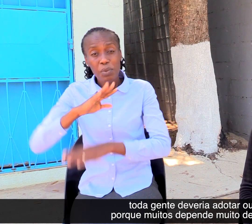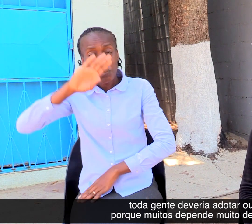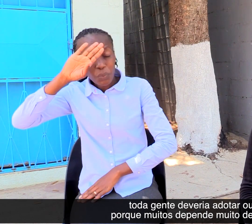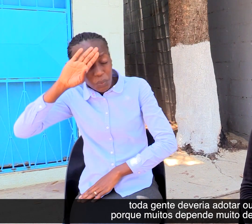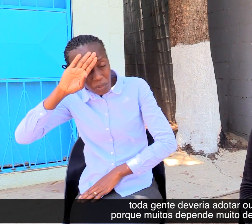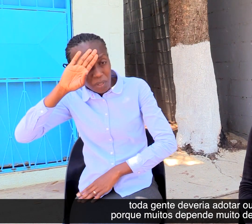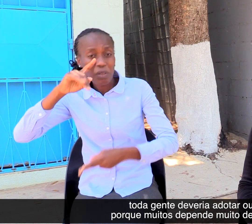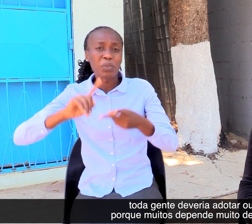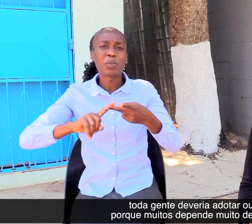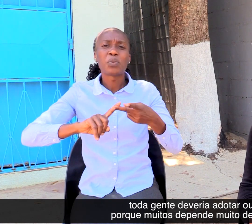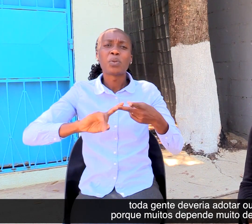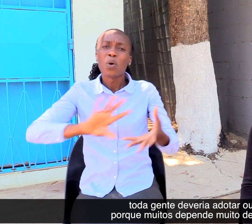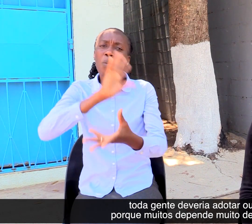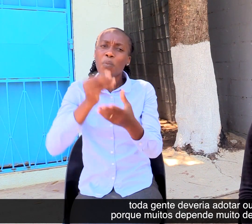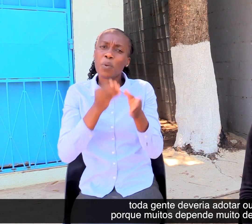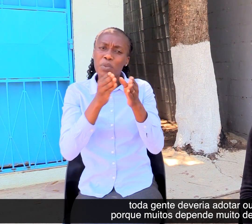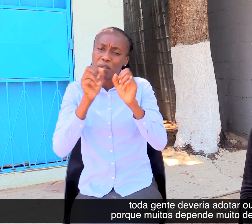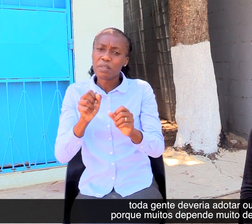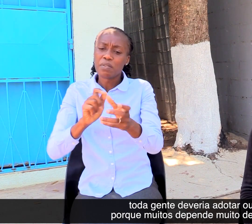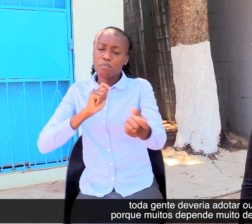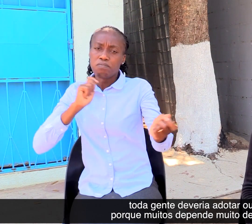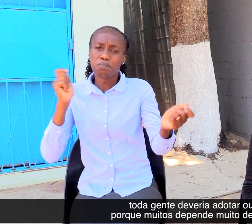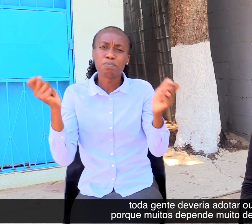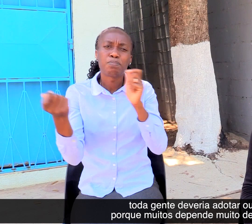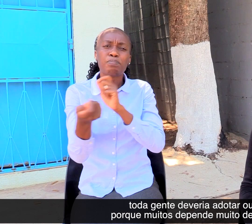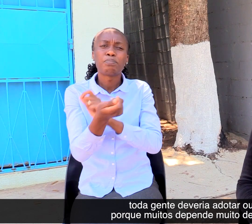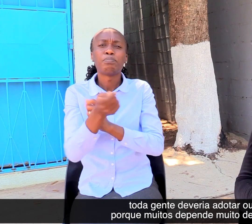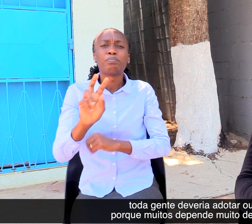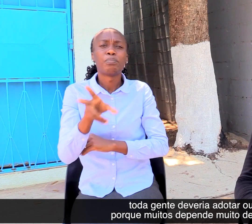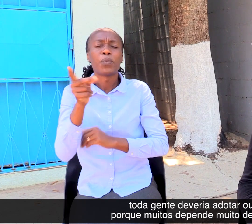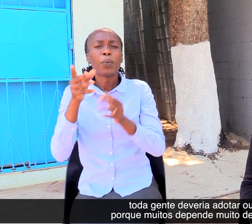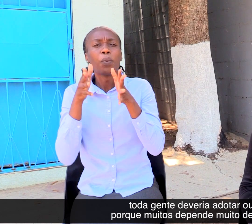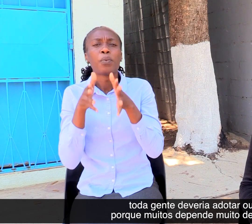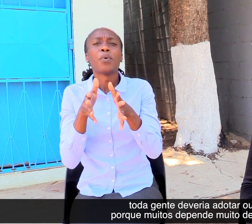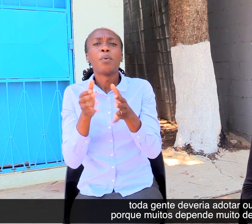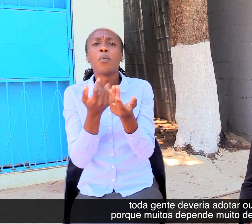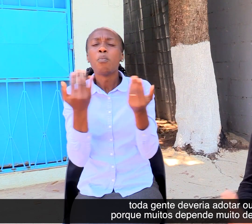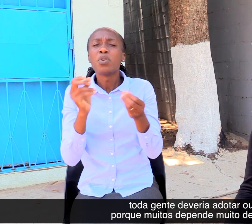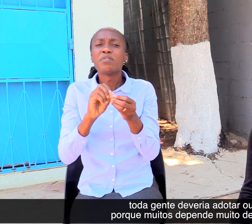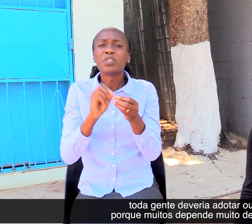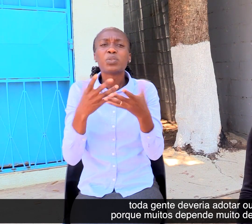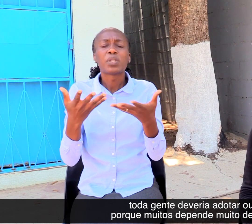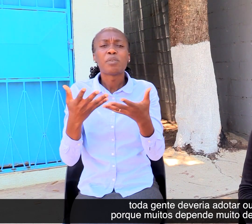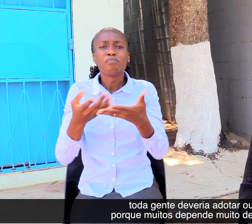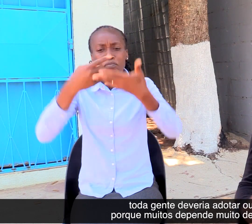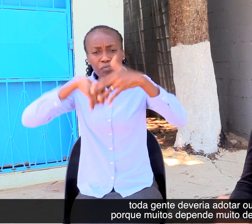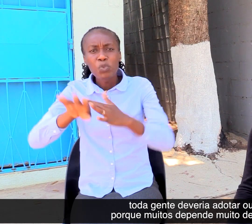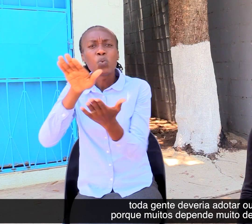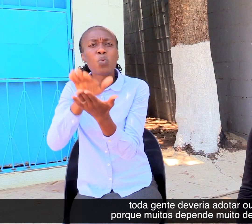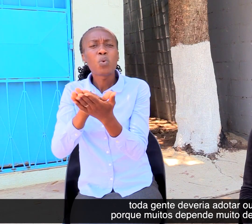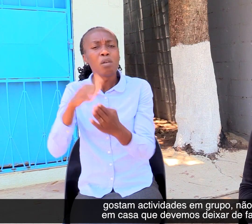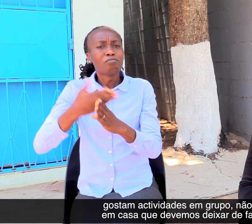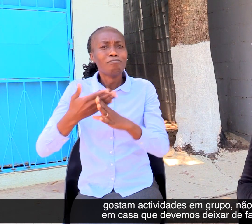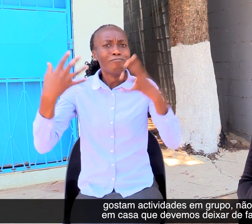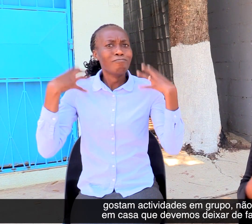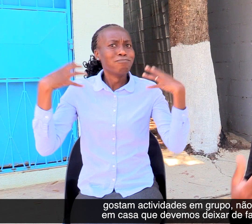gente deveria adotar outras formas, porque muitos dependem mais de sair para o ginásio ou para os